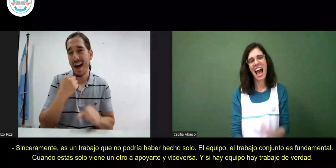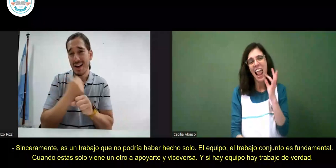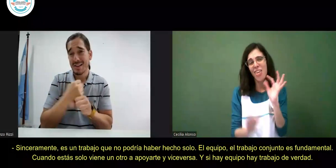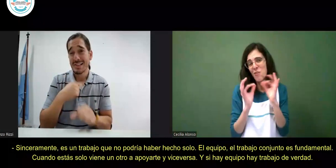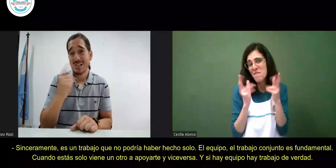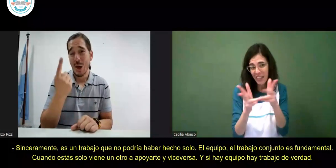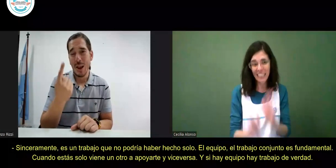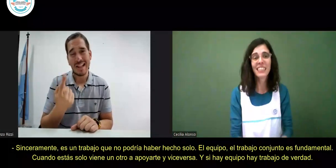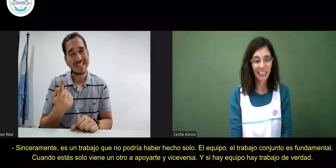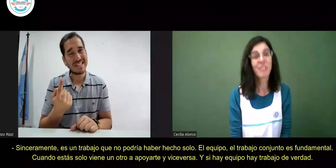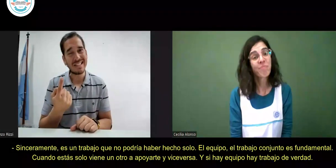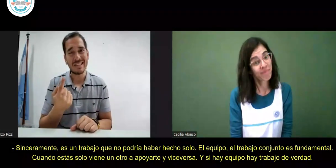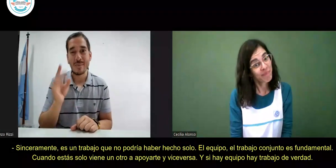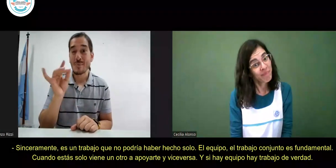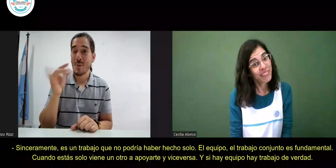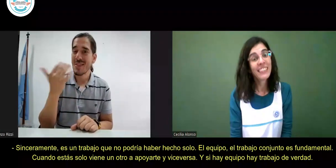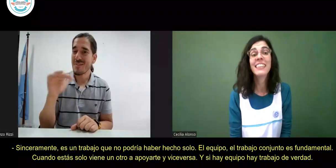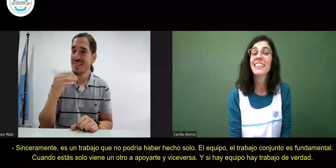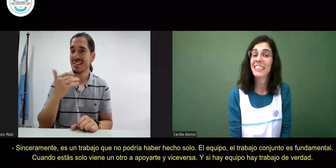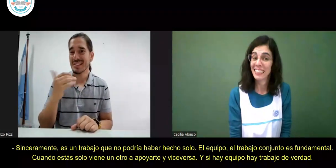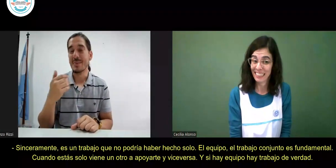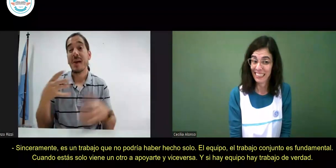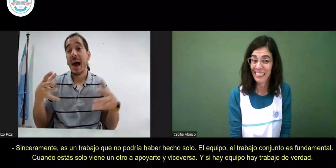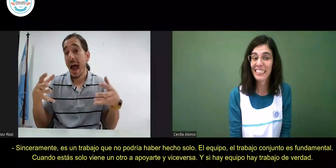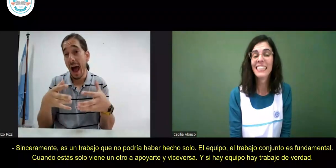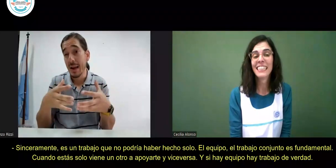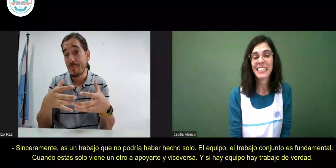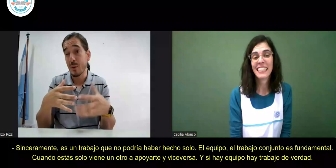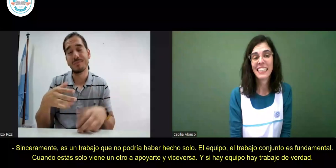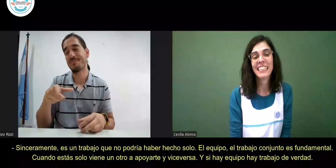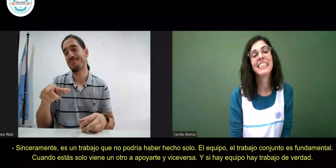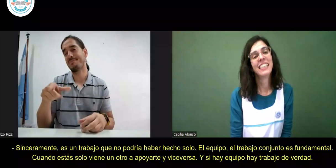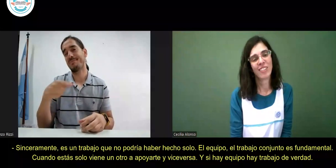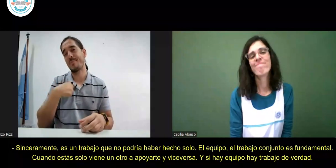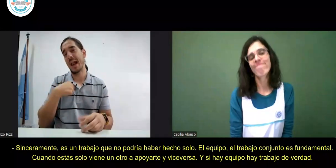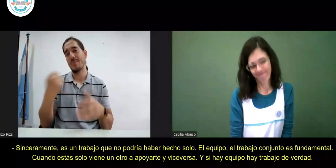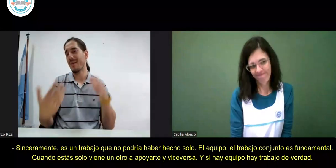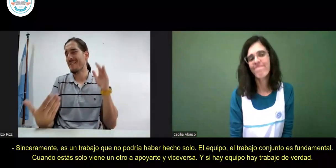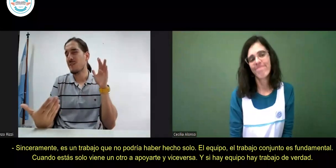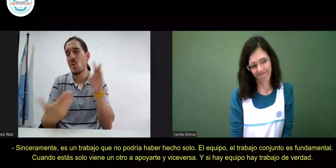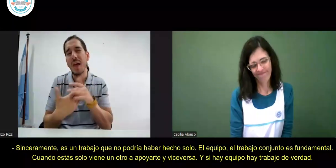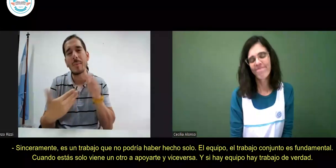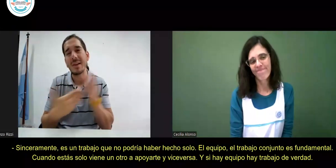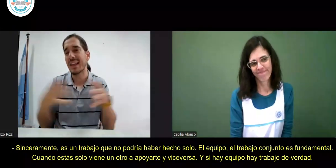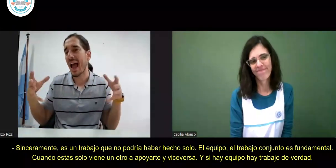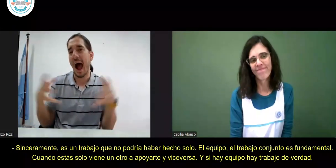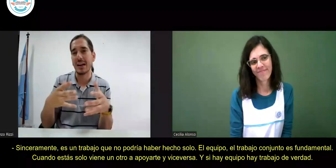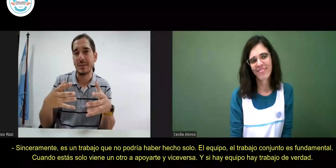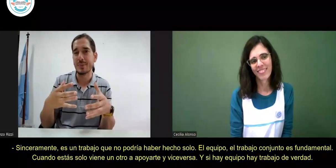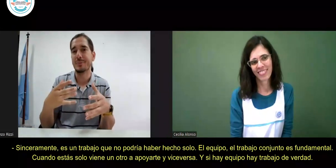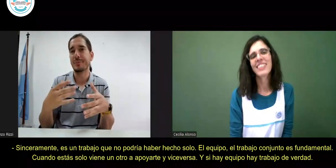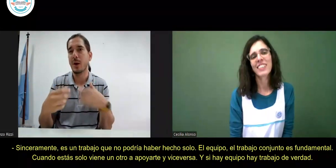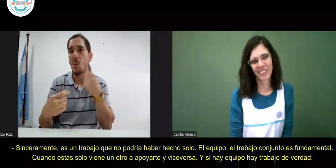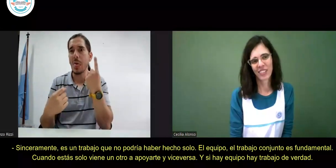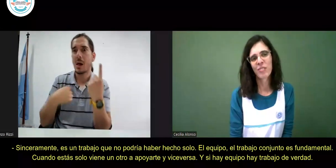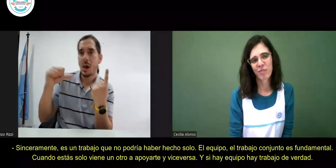para cerrar? Sinceramente, es un trabajo que no podría haber hecho solo. El equipo, el